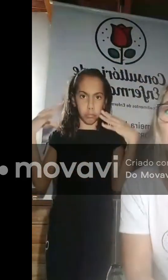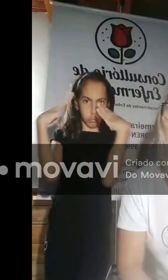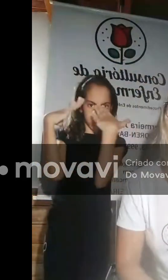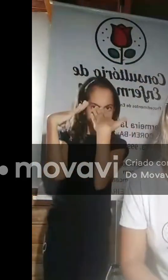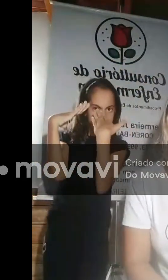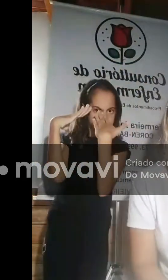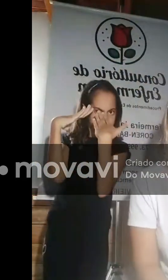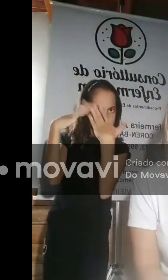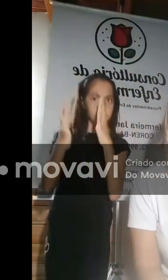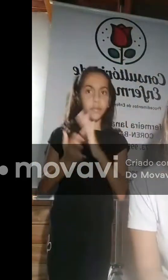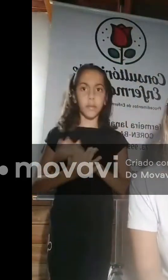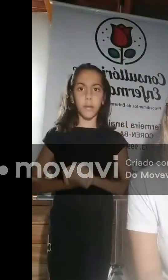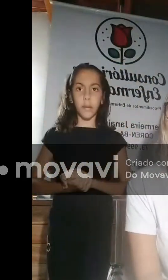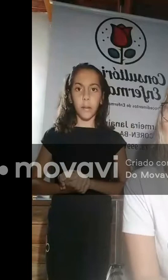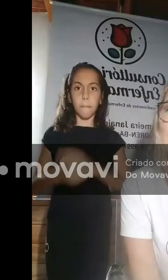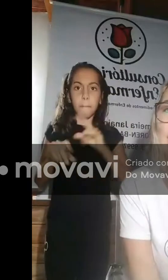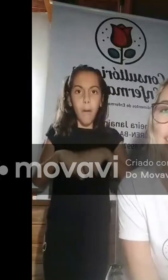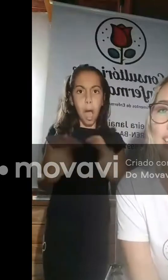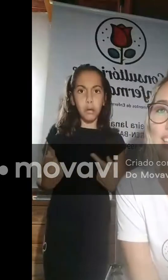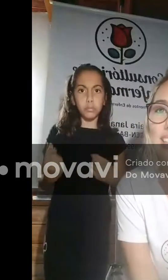mas acho que tá bom, né?